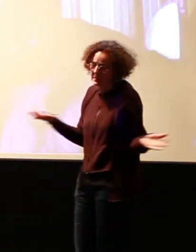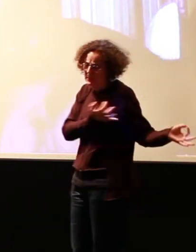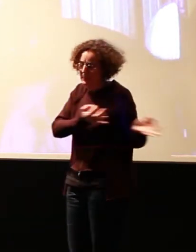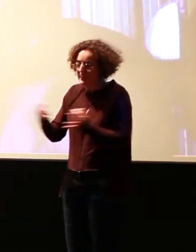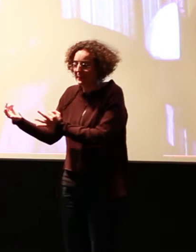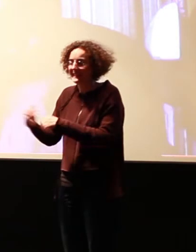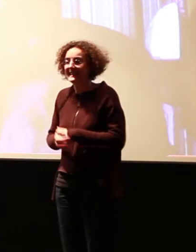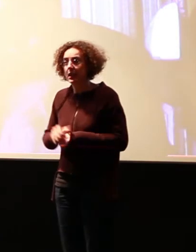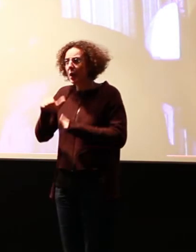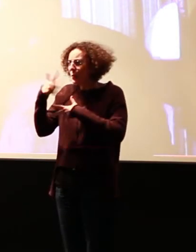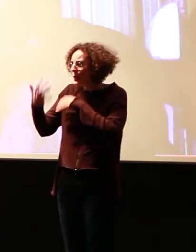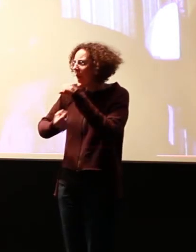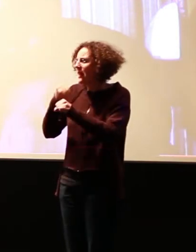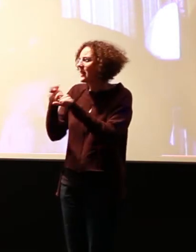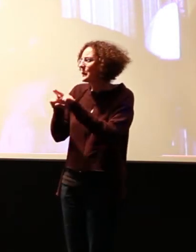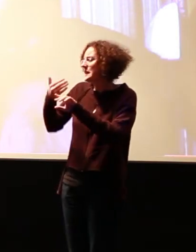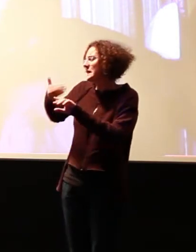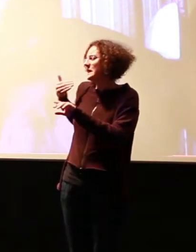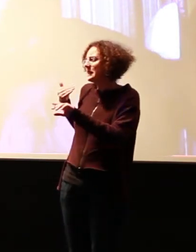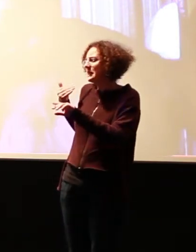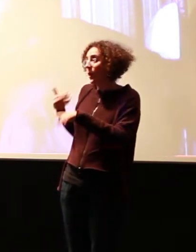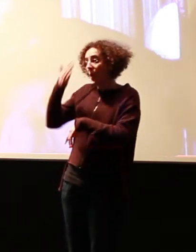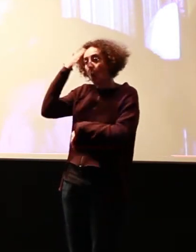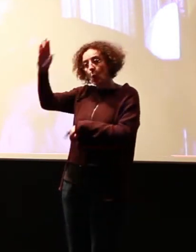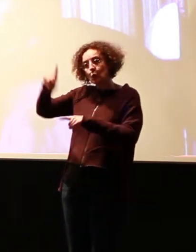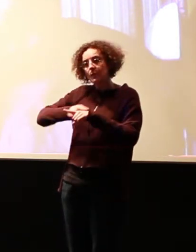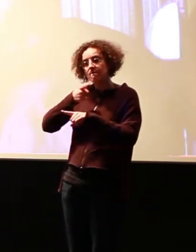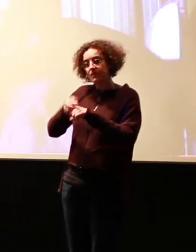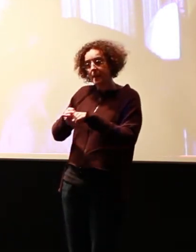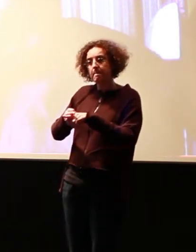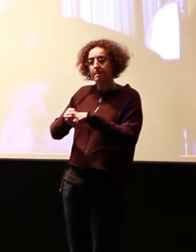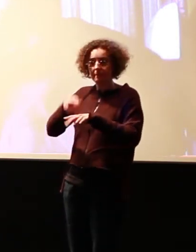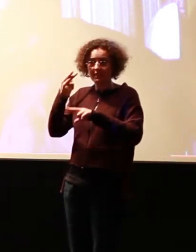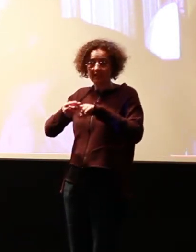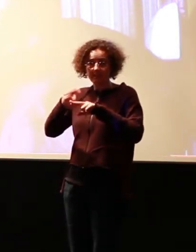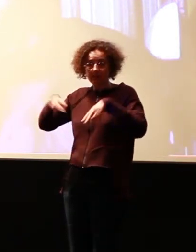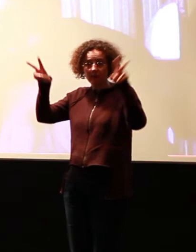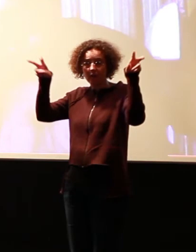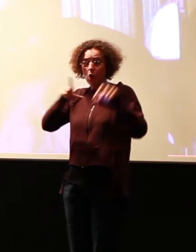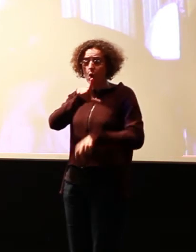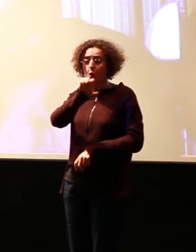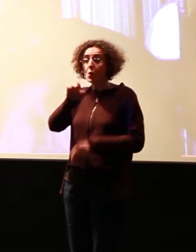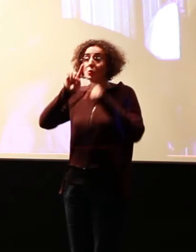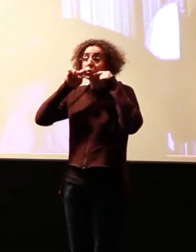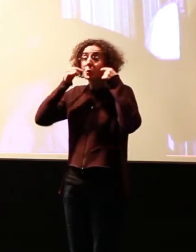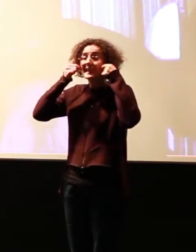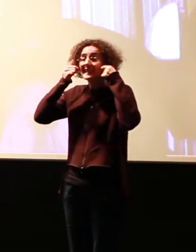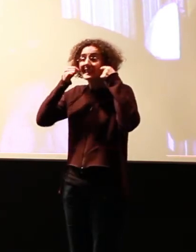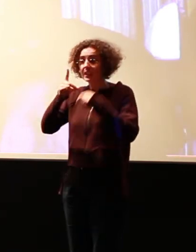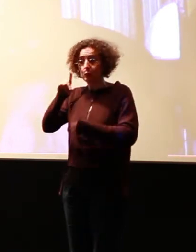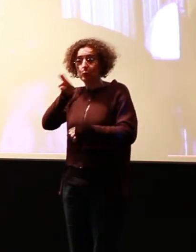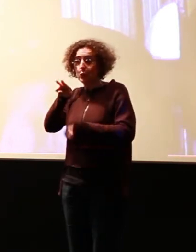il y a quelques années, on avait présenté également Le Sourire du Serpent en compétition officielle. Et donc pour nous, c'était tout à fait naturel de